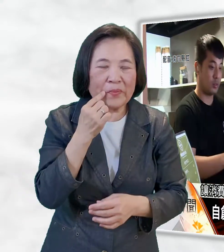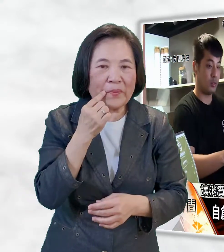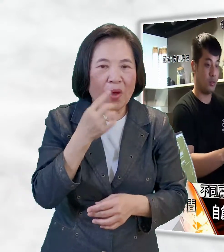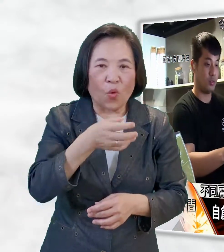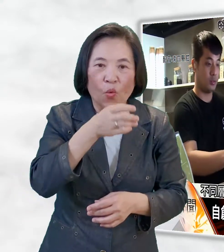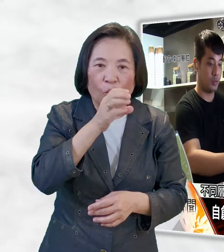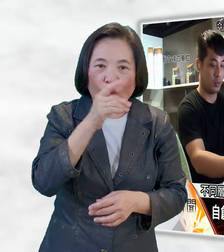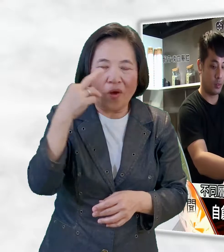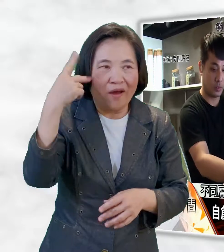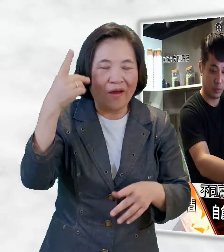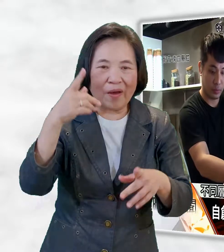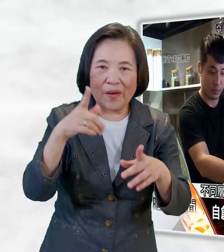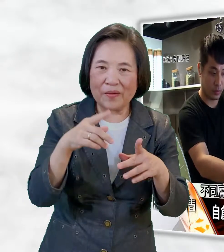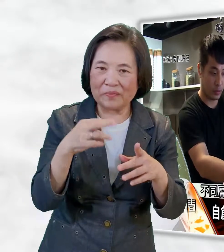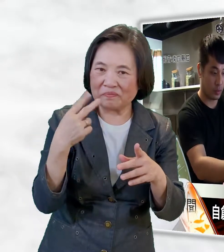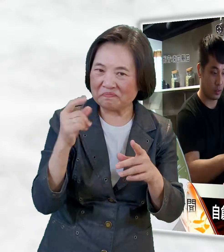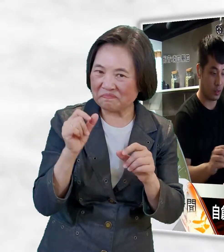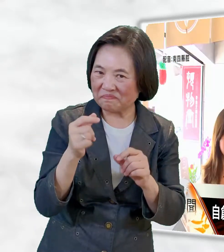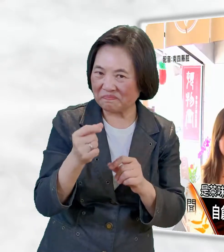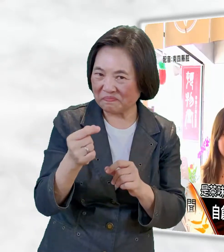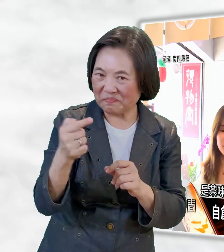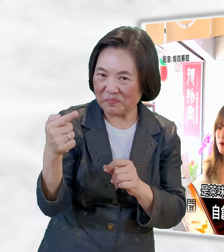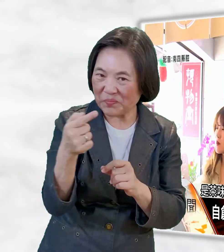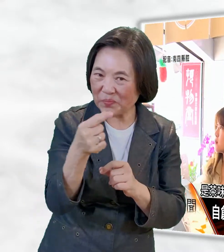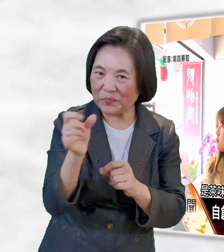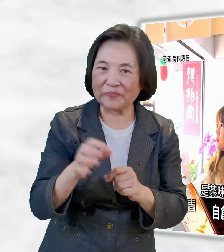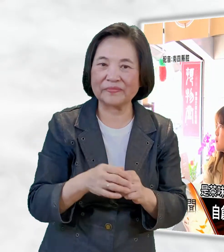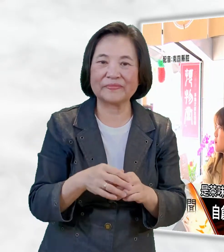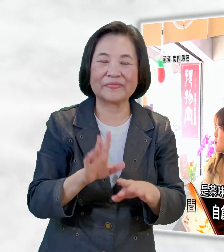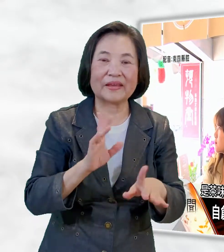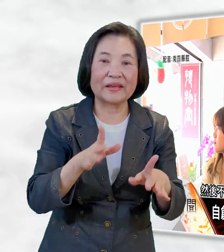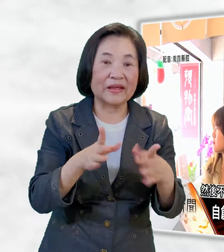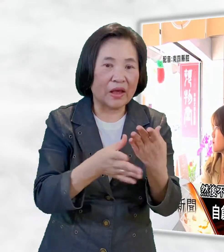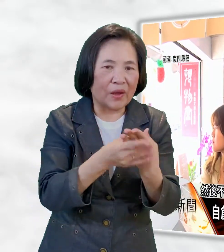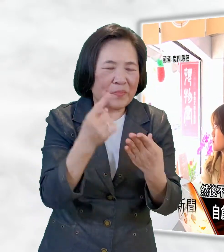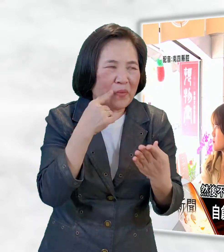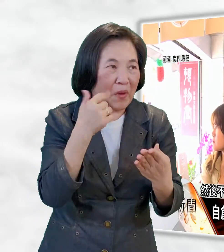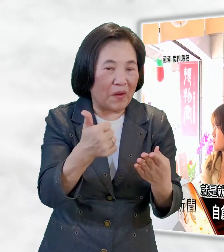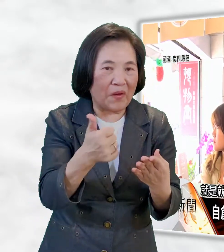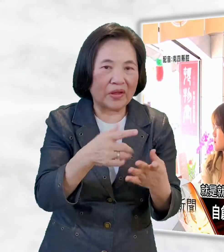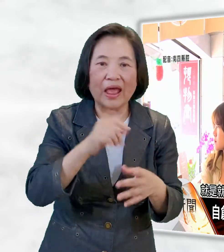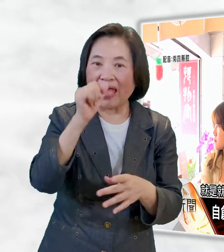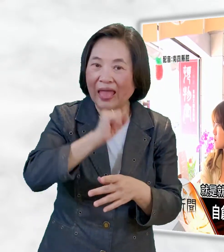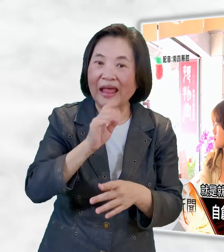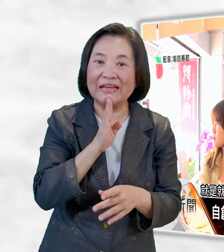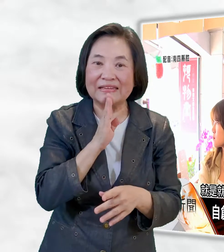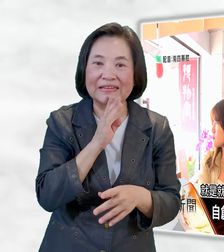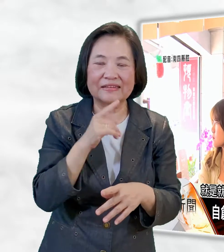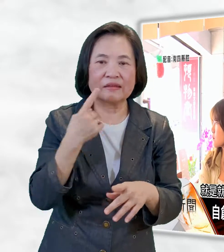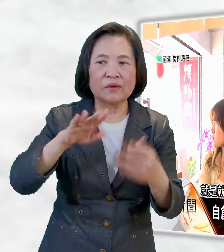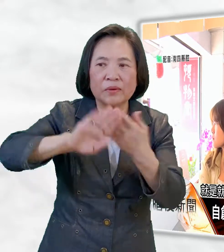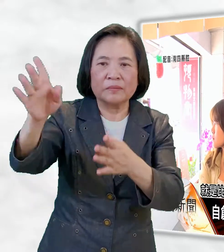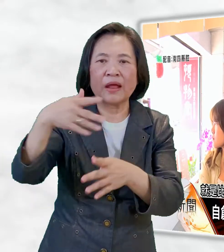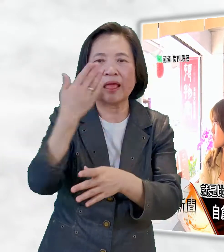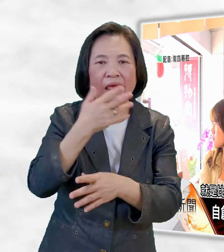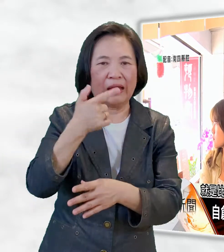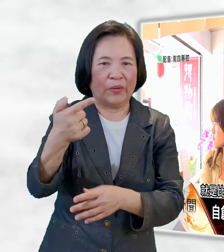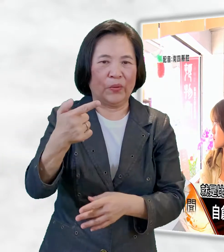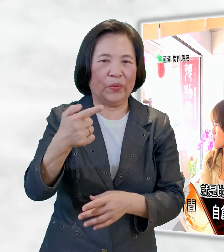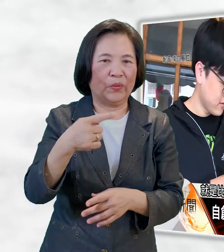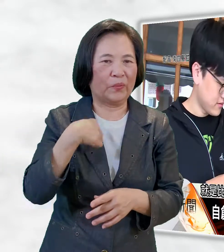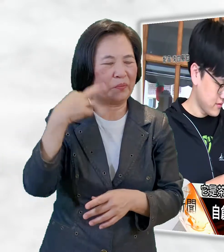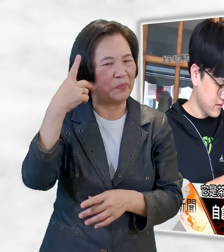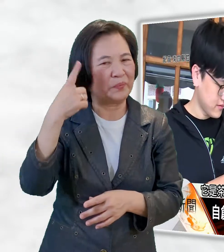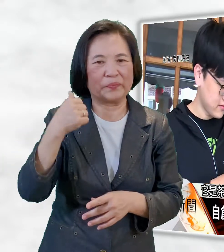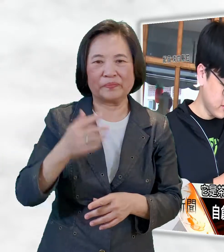林多莫想同城市的茶， 是茶味比较重的冰淇淋，然后不像外面那种就是以糖为主打，就那种比